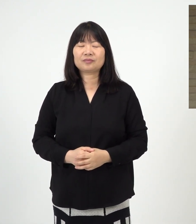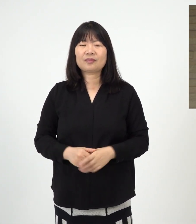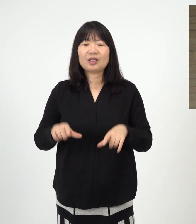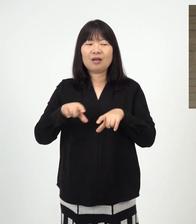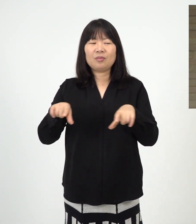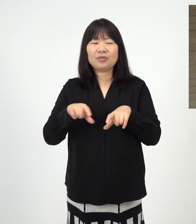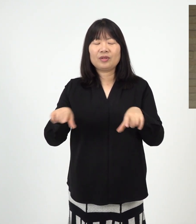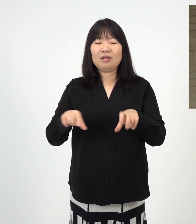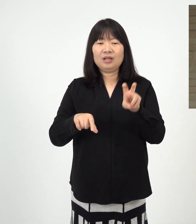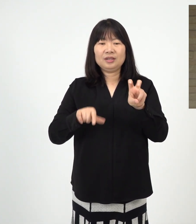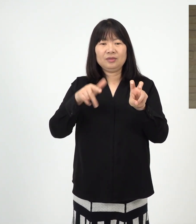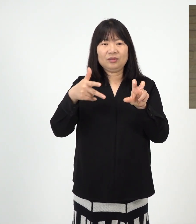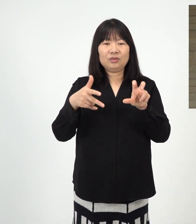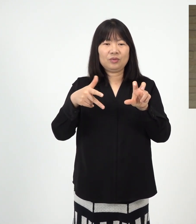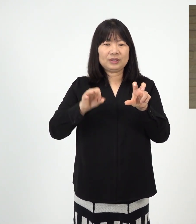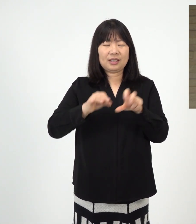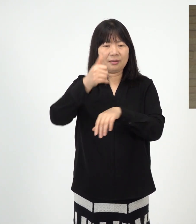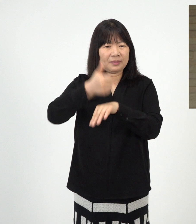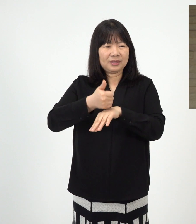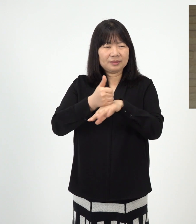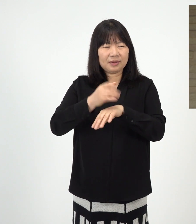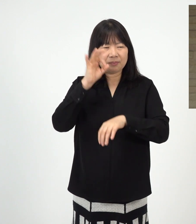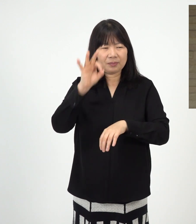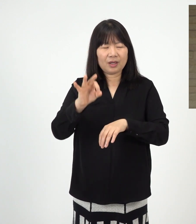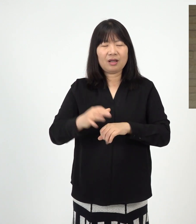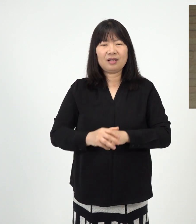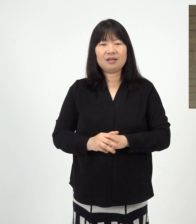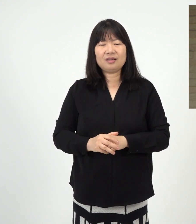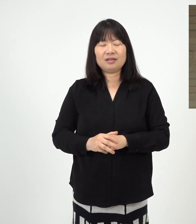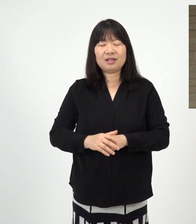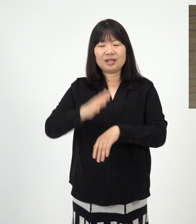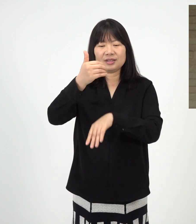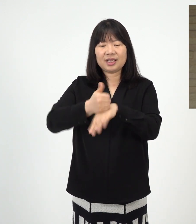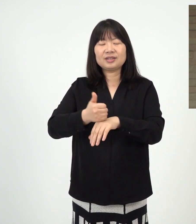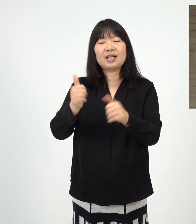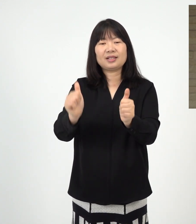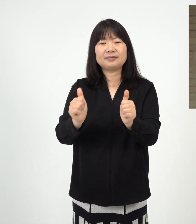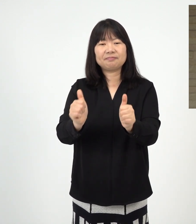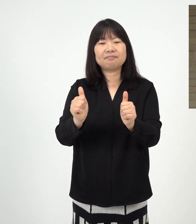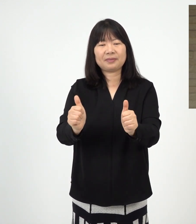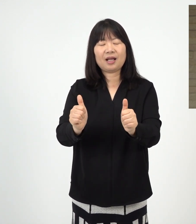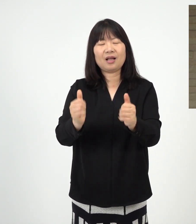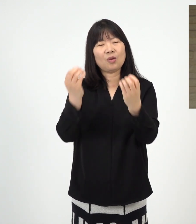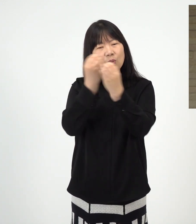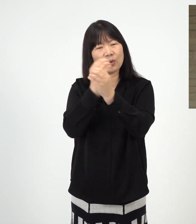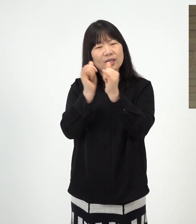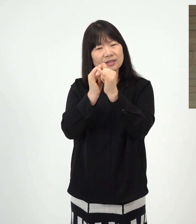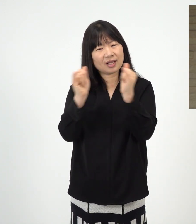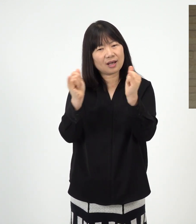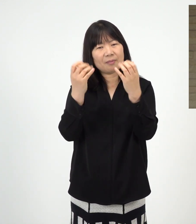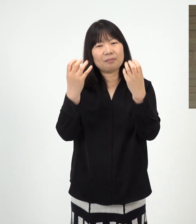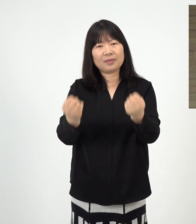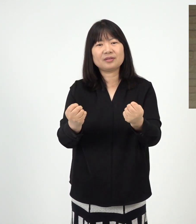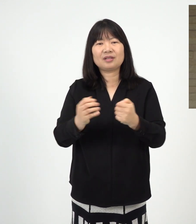보통 이 25장 마지막 부분을 최종적인 심판의 그림으로 오해하는 분들이 참 많아요. 근데 이